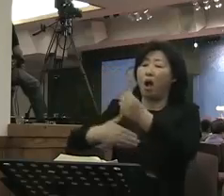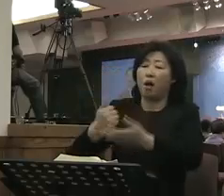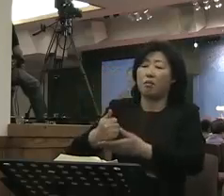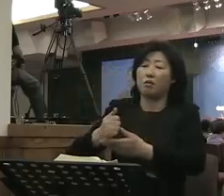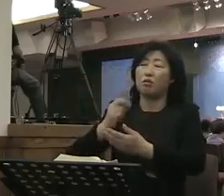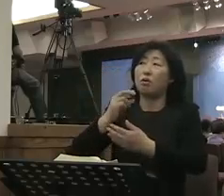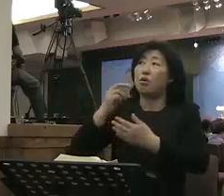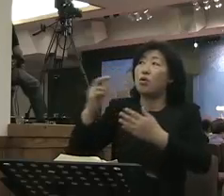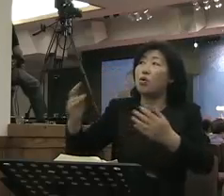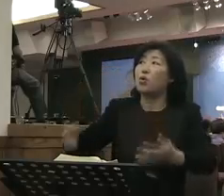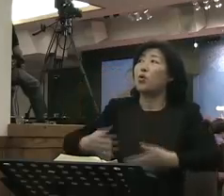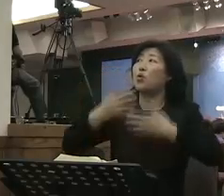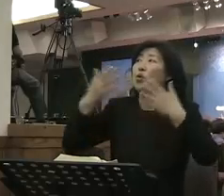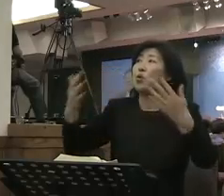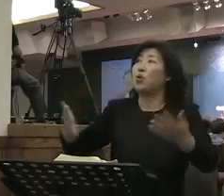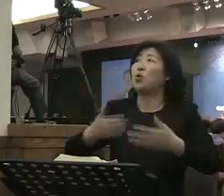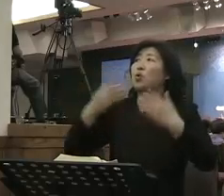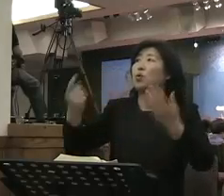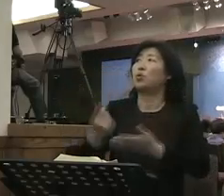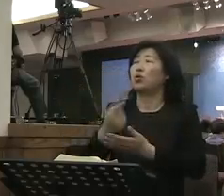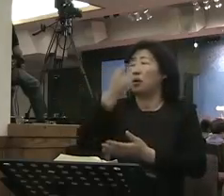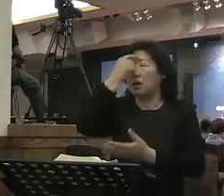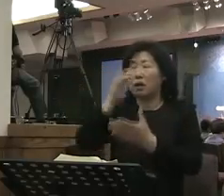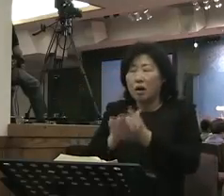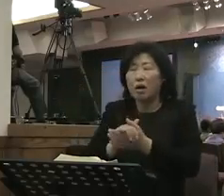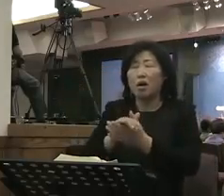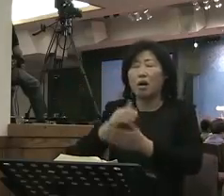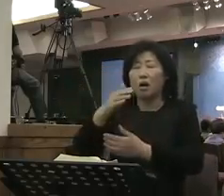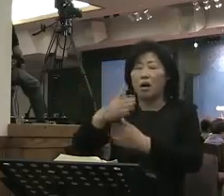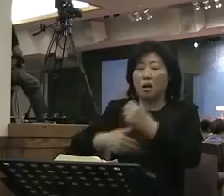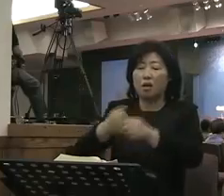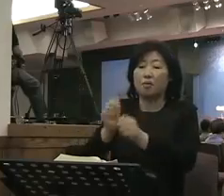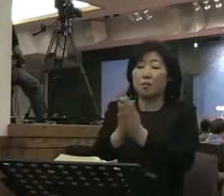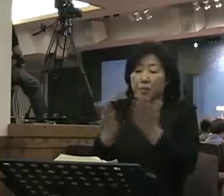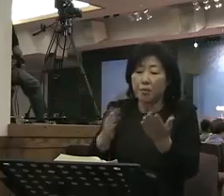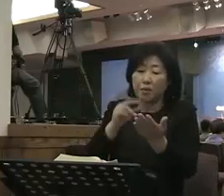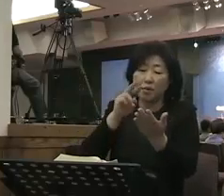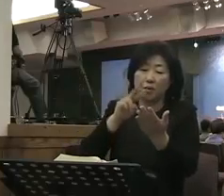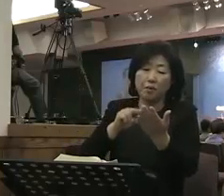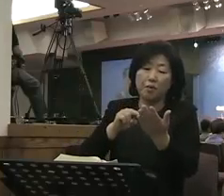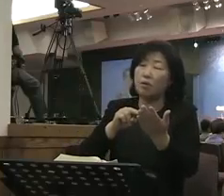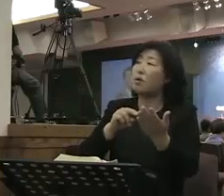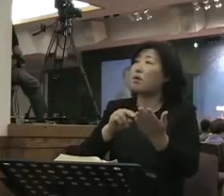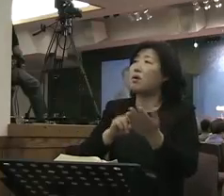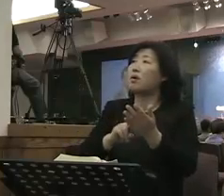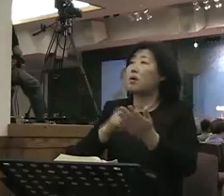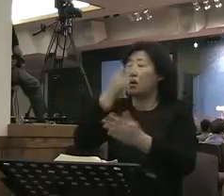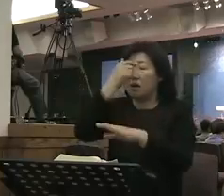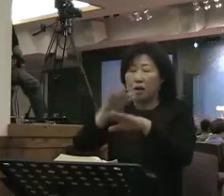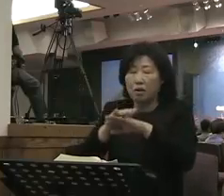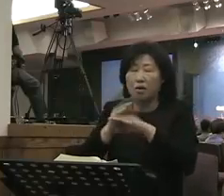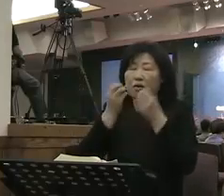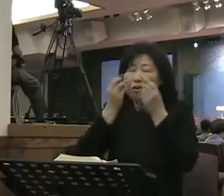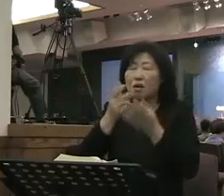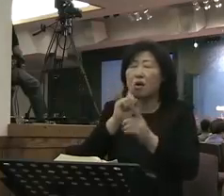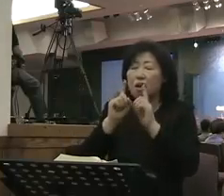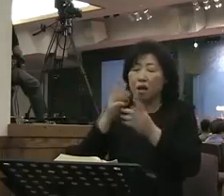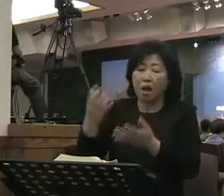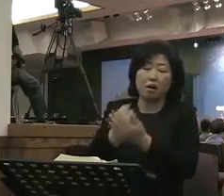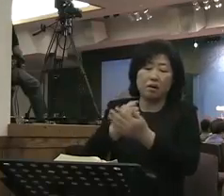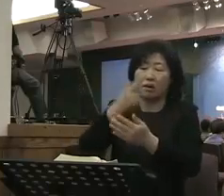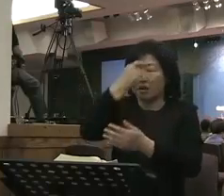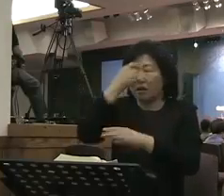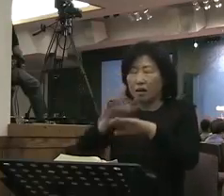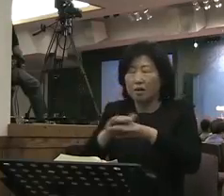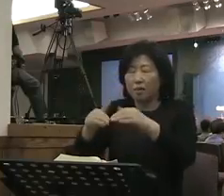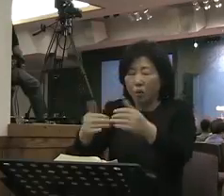태풍을 받고 기도하며 말씀을 상고하며 새 언어를 갖고 예배의 공동체로 서서 하나님의